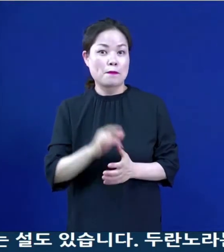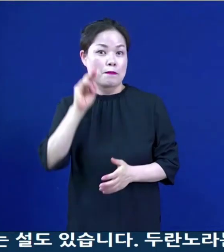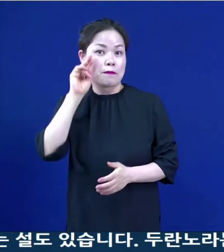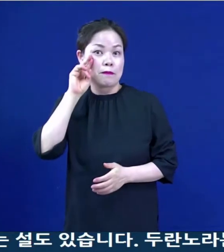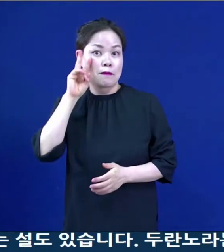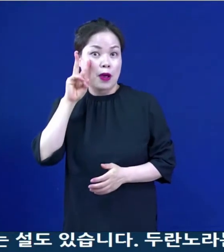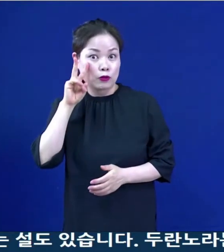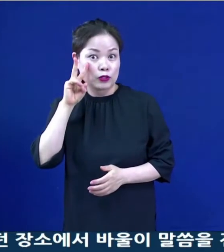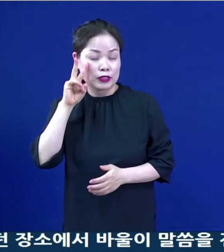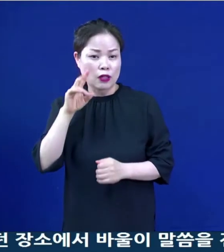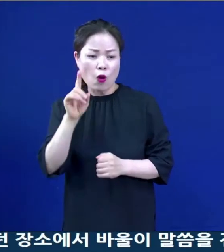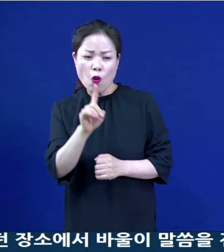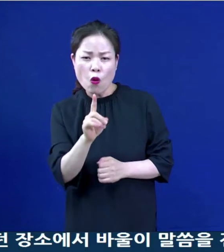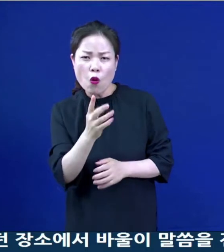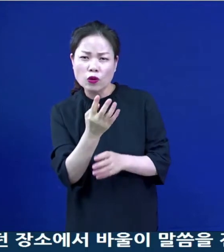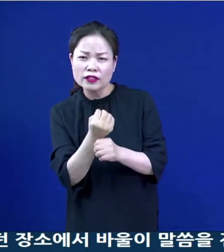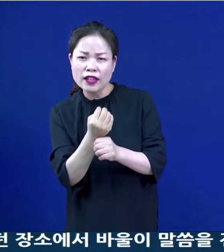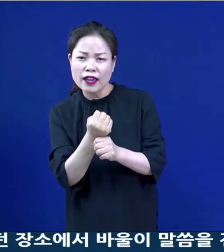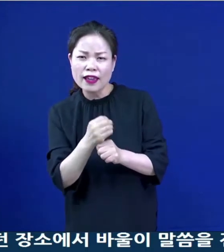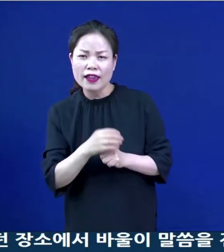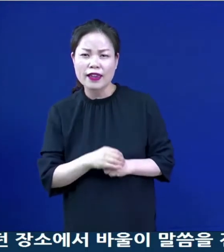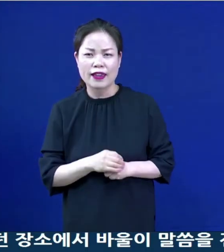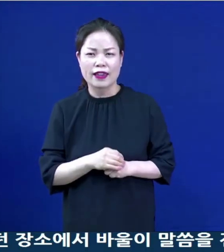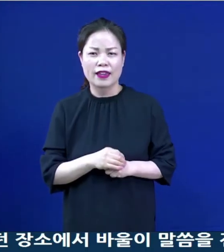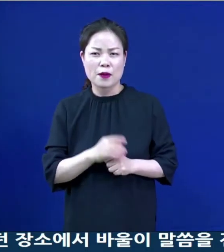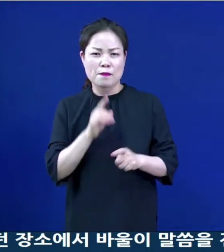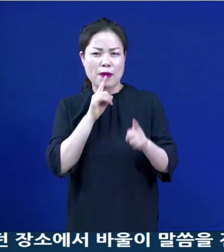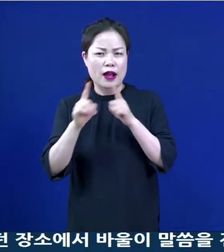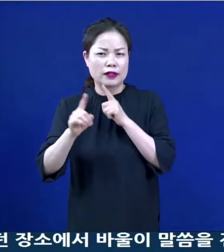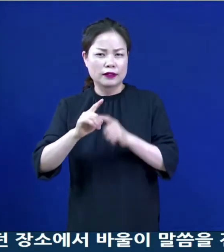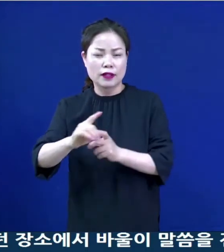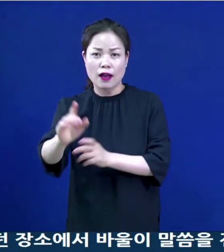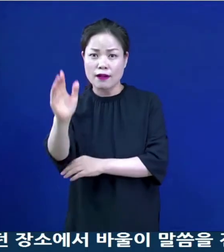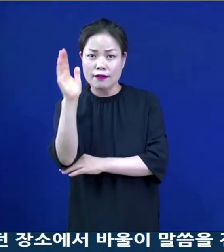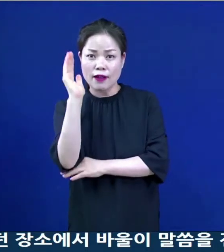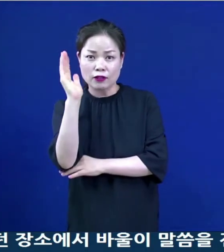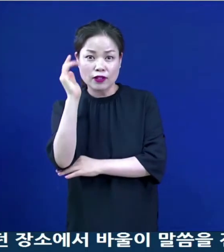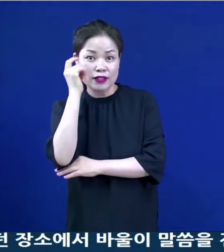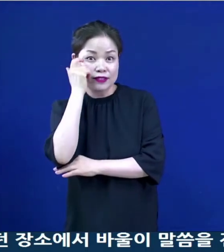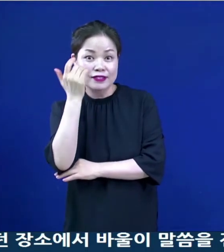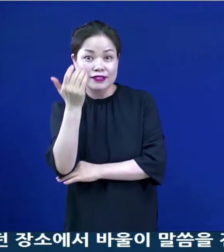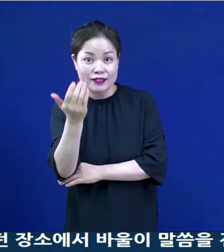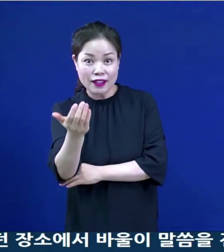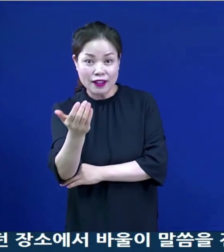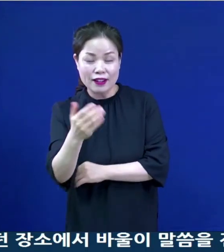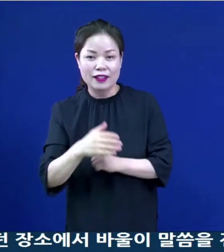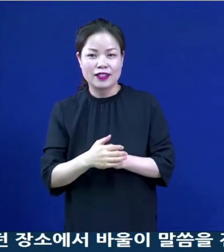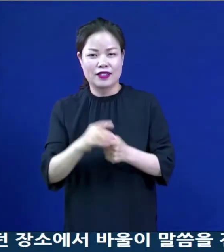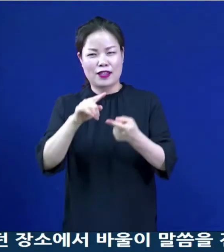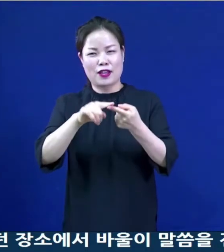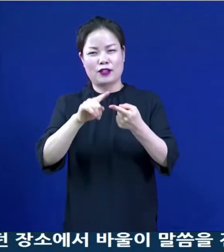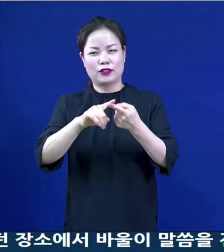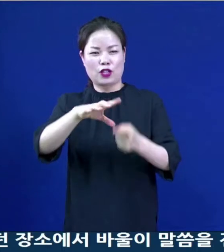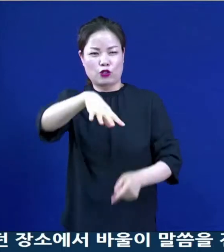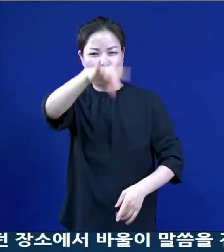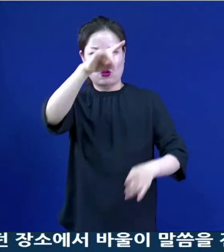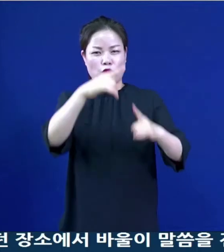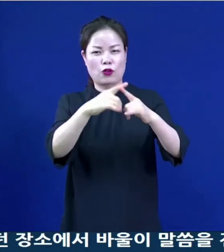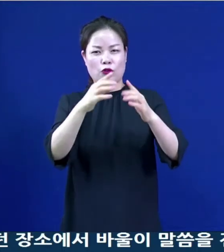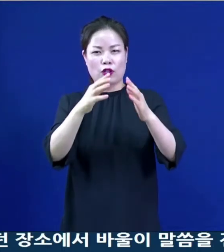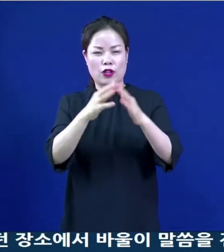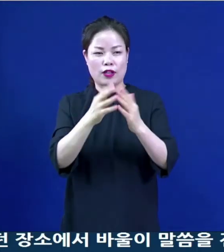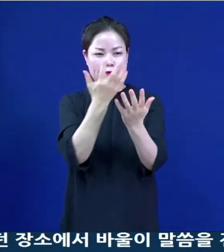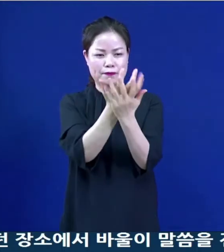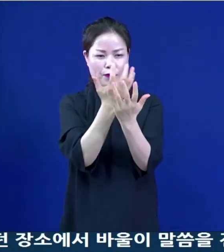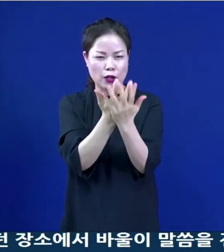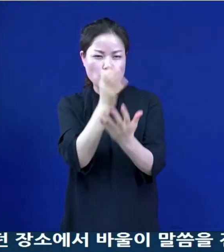바울이 언제 말씀을 강론했는가? 요거는 이제 초대교회 자료에